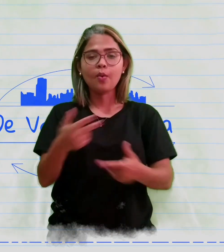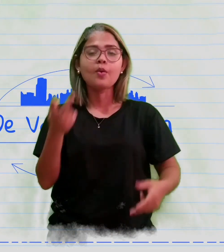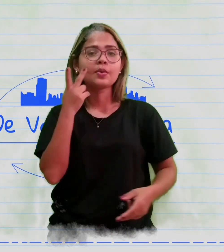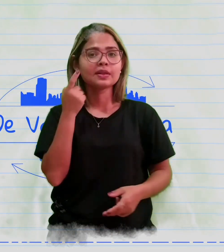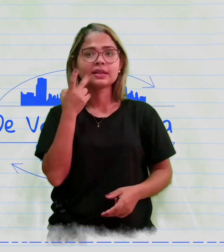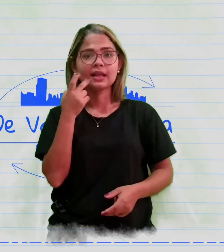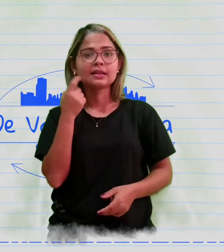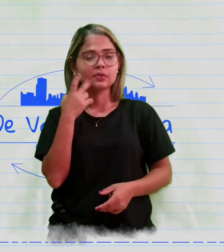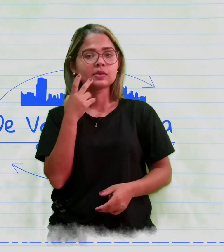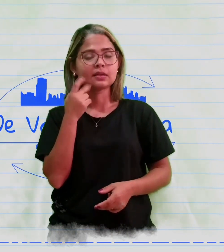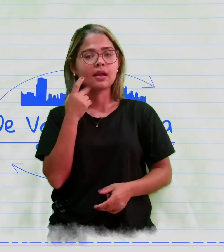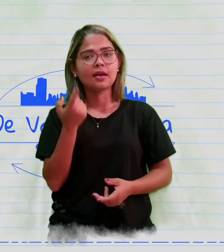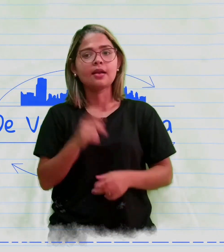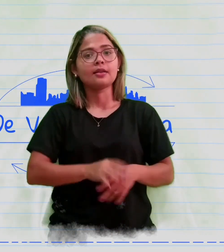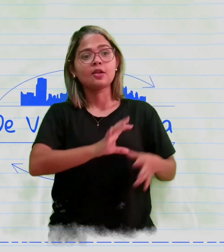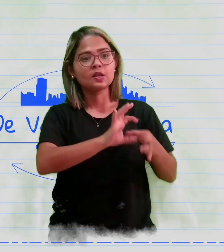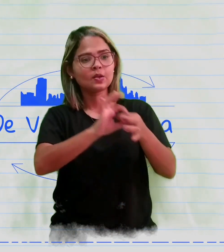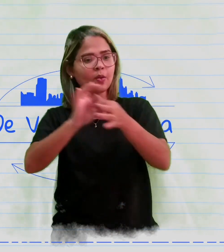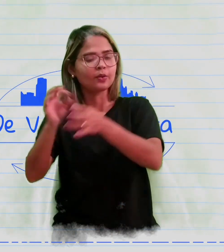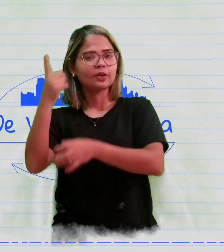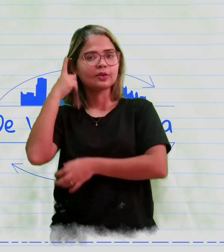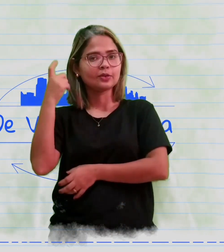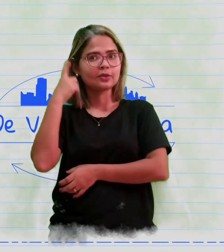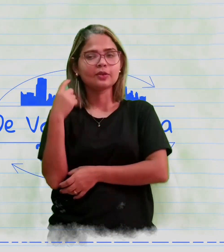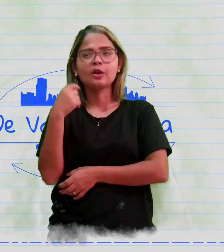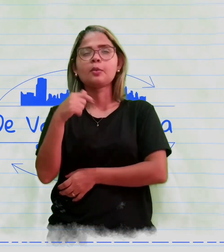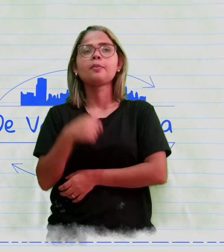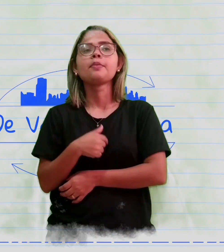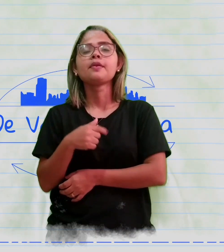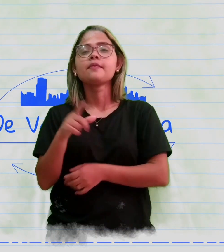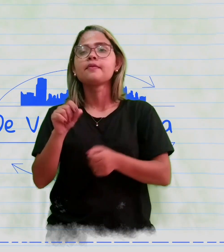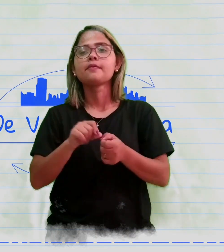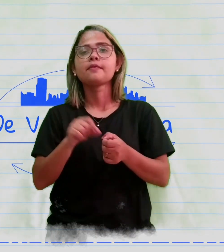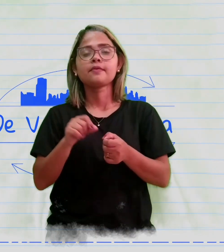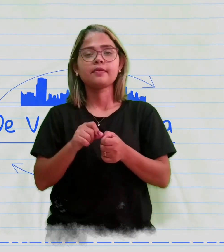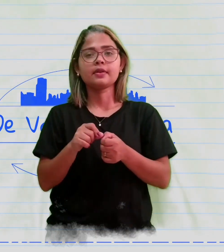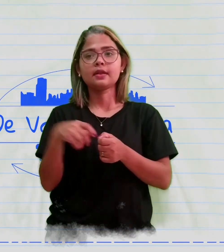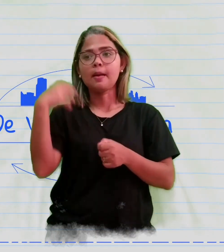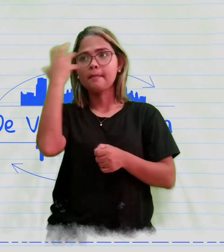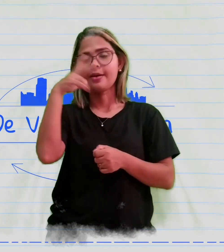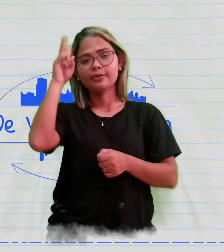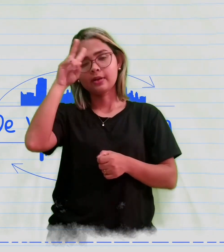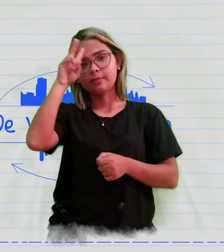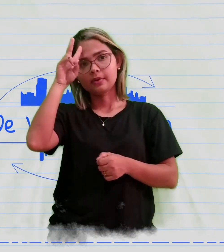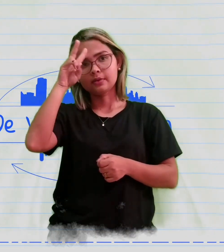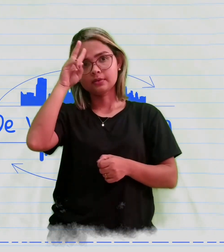mesmo. Então, foi esse contexto sonoro também que me fez apaixonar. E a história, né? Porque, querendo ou não, é muito